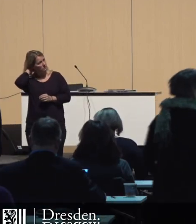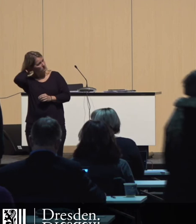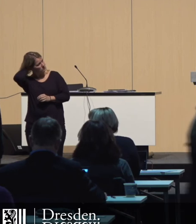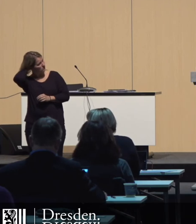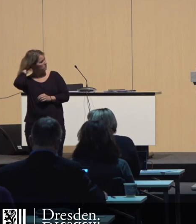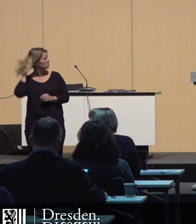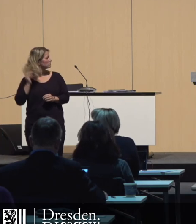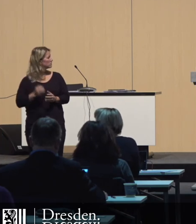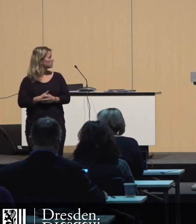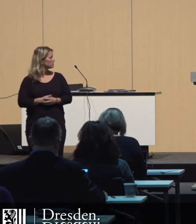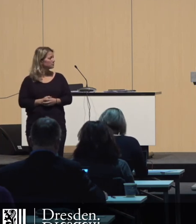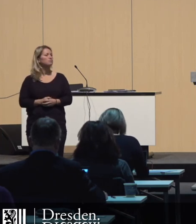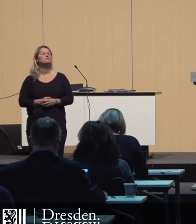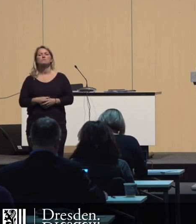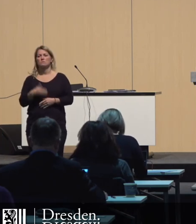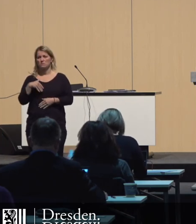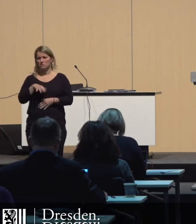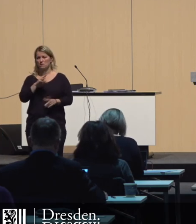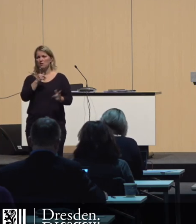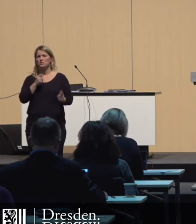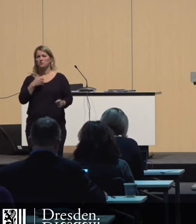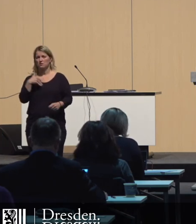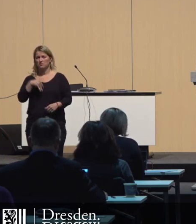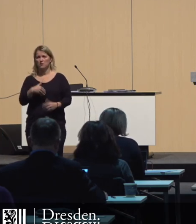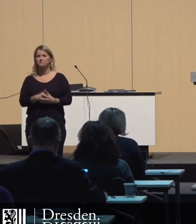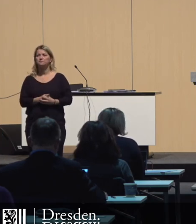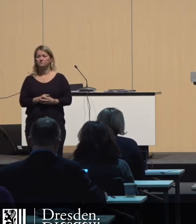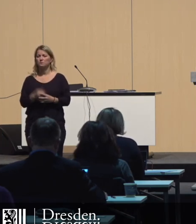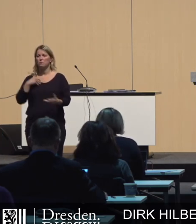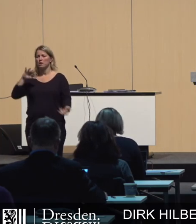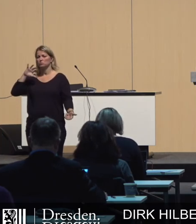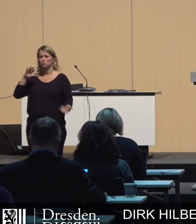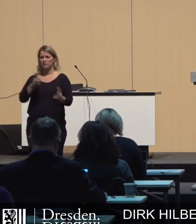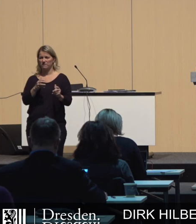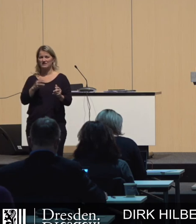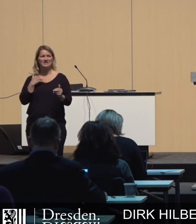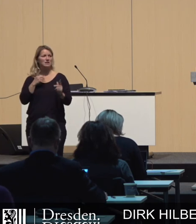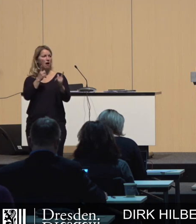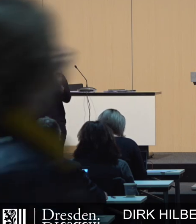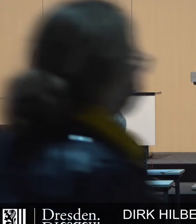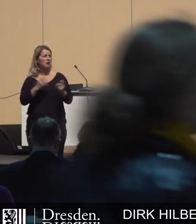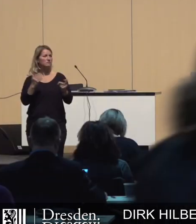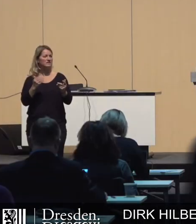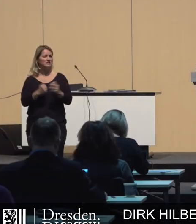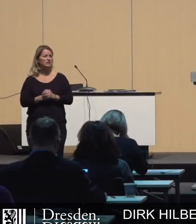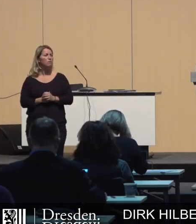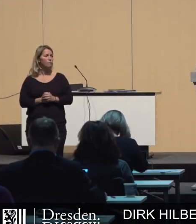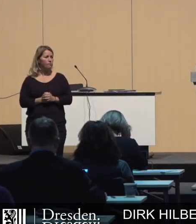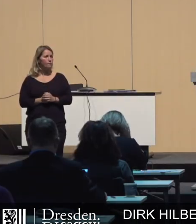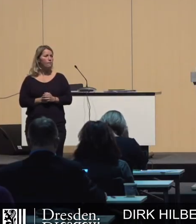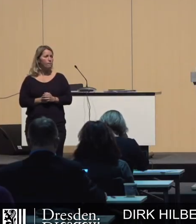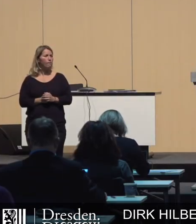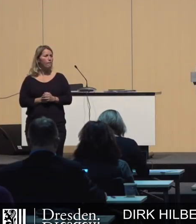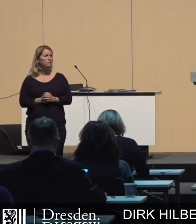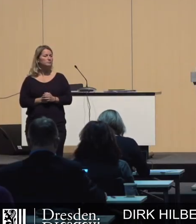Jetzt ist beantragt. Also ich würde nochmal zusammenfassen, was jetzt beantragt ist. Ich bleibe erstmal jetzt in der